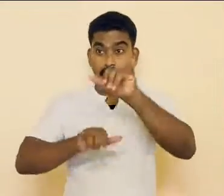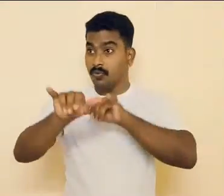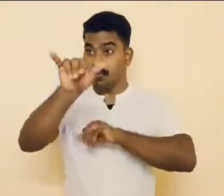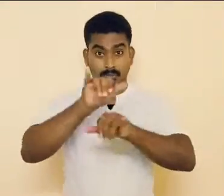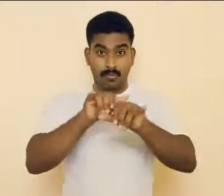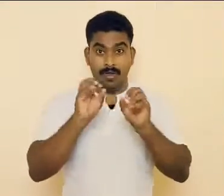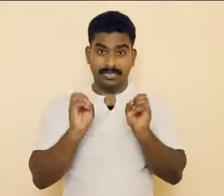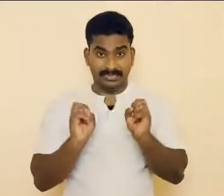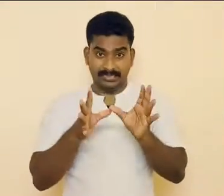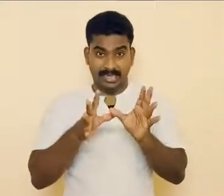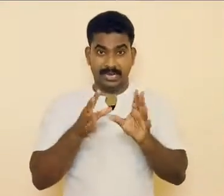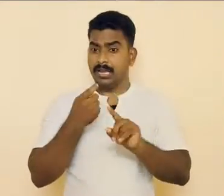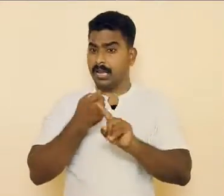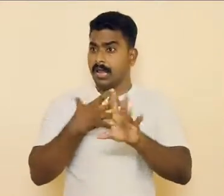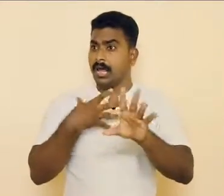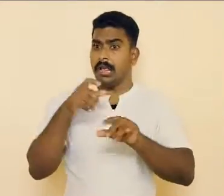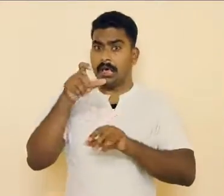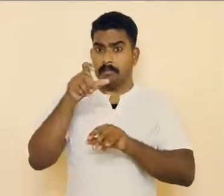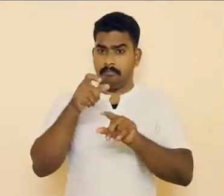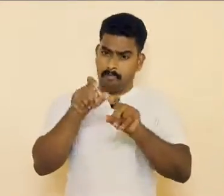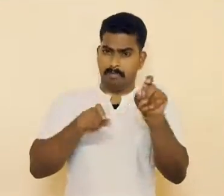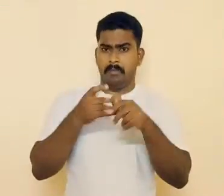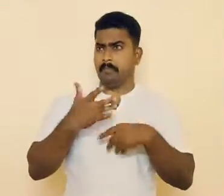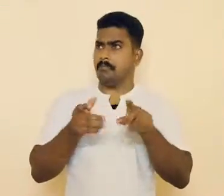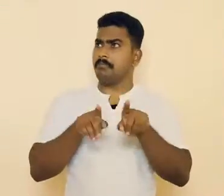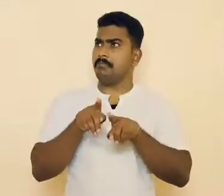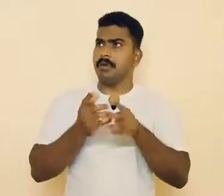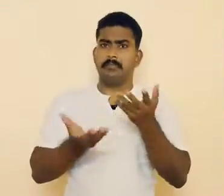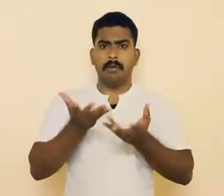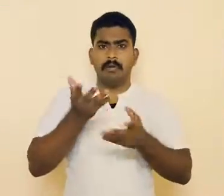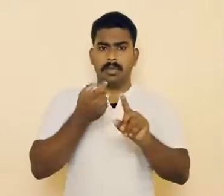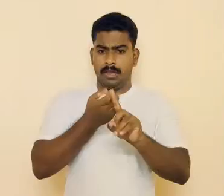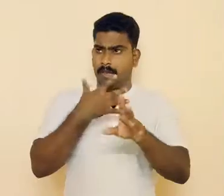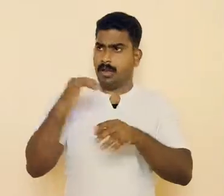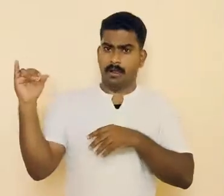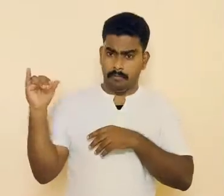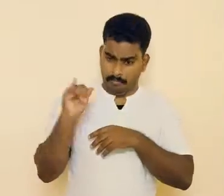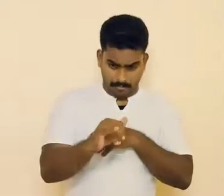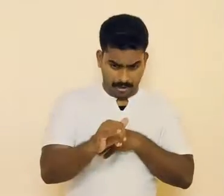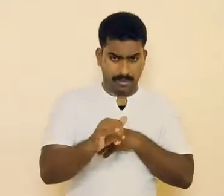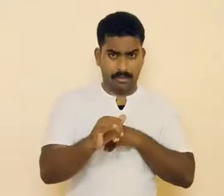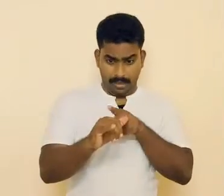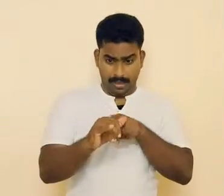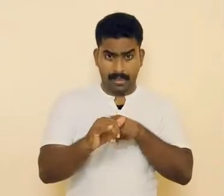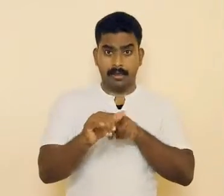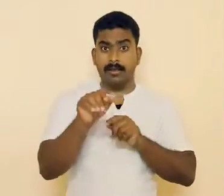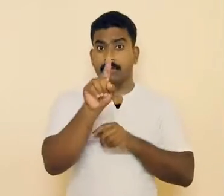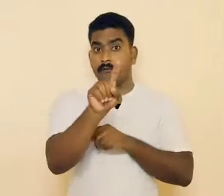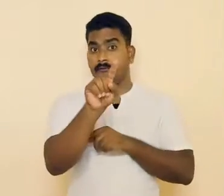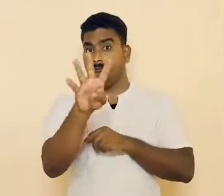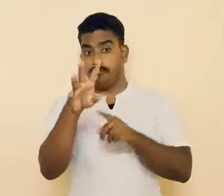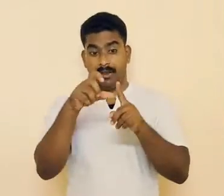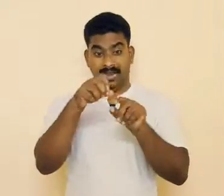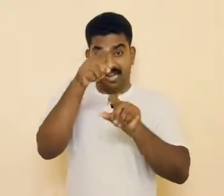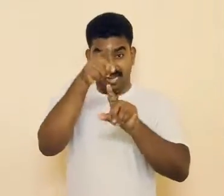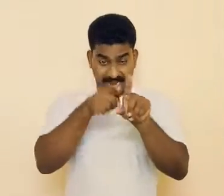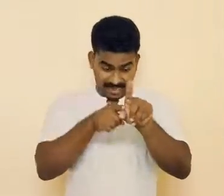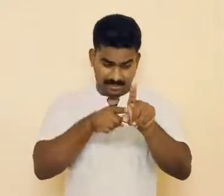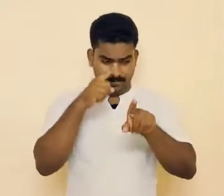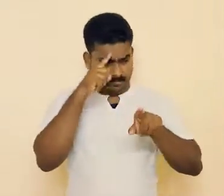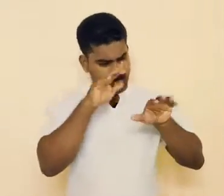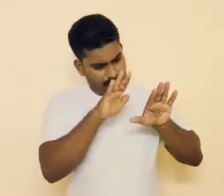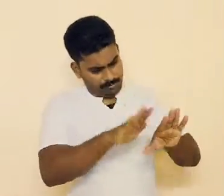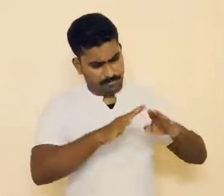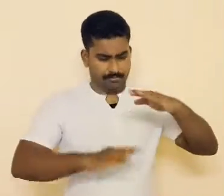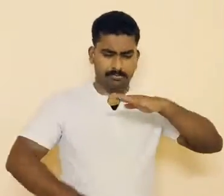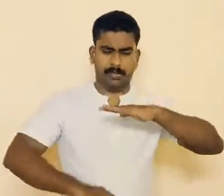ആഭ്യന്തര വിമാന സർവീസുകളിൽ സംസ്ഥാനത്ത് എത്തുന്നവർ സംസ്ഥാനത്ത് താമസിക്കുകയാണെങ്കിൽ മാത്രം 14